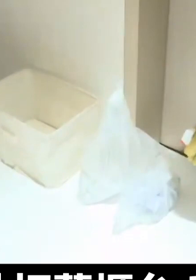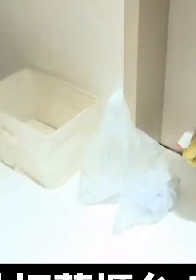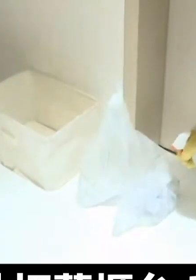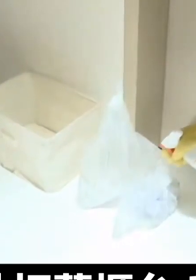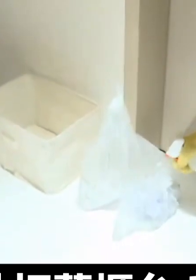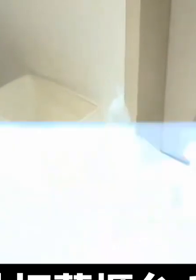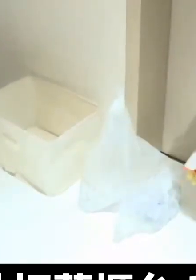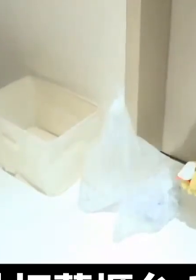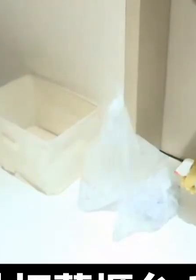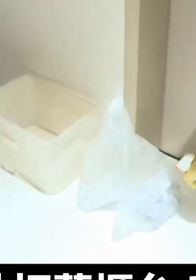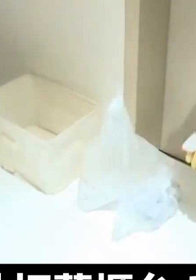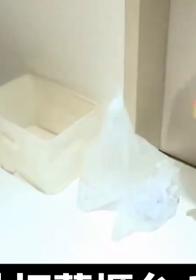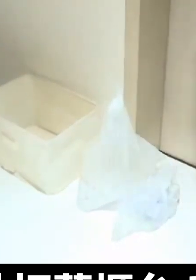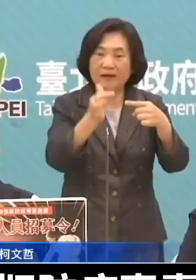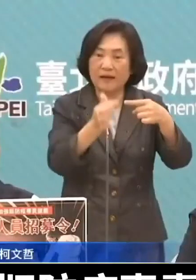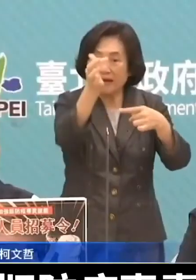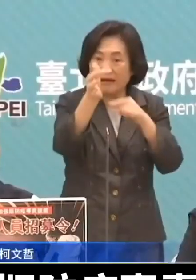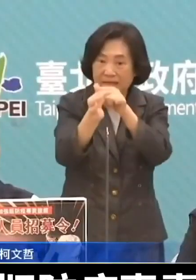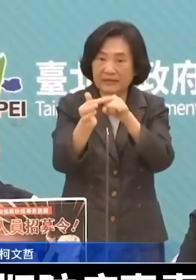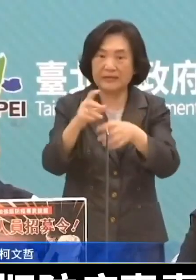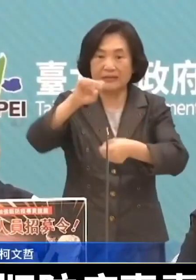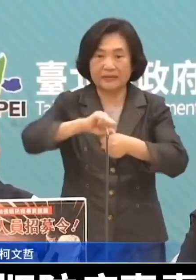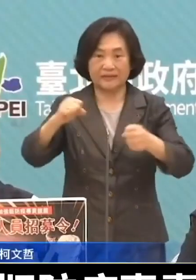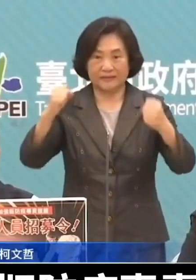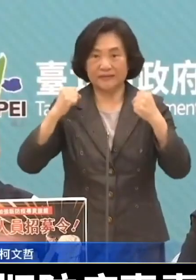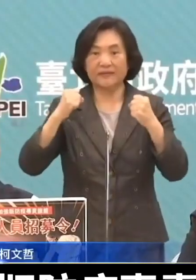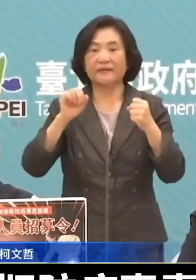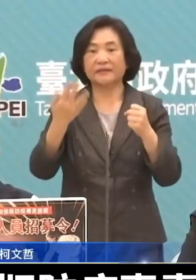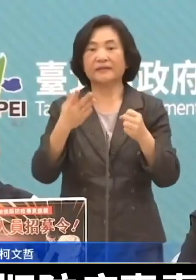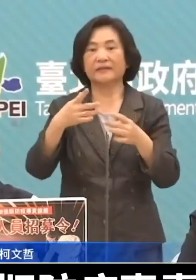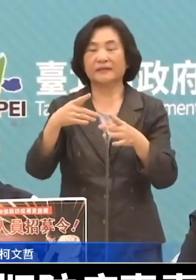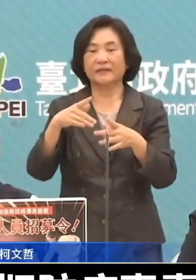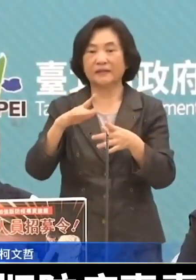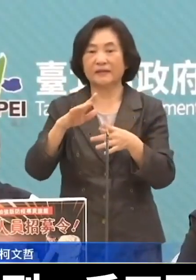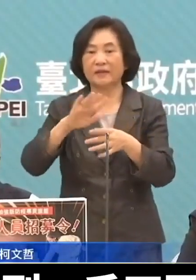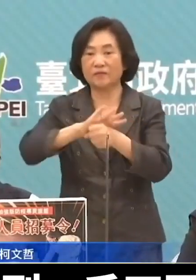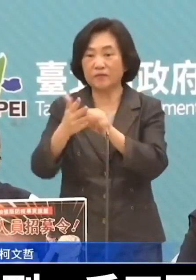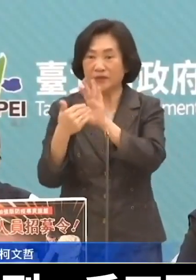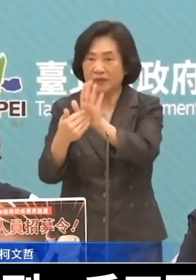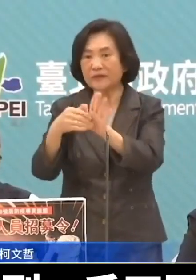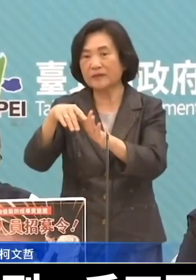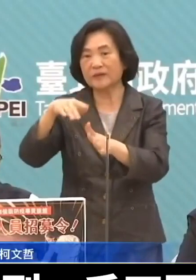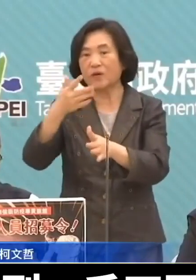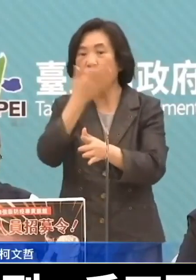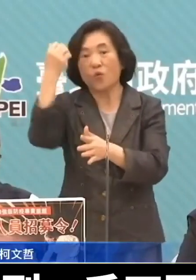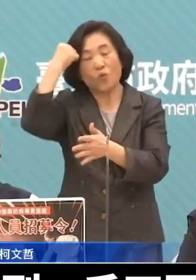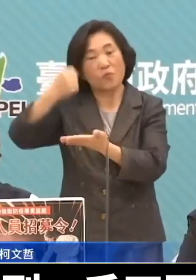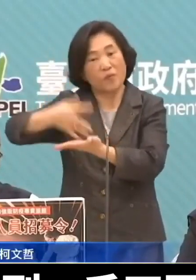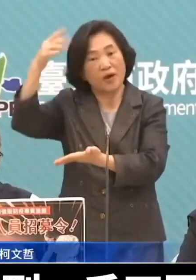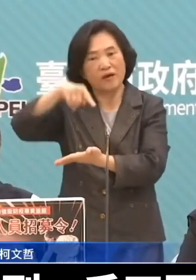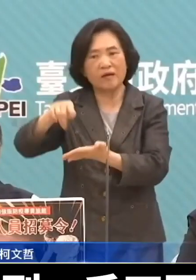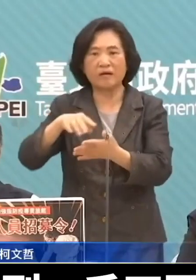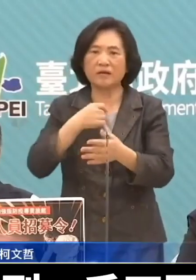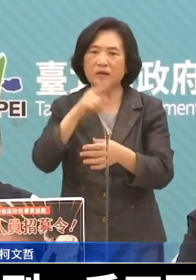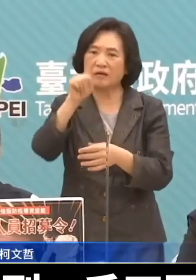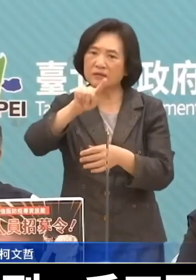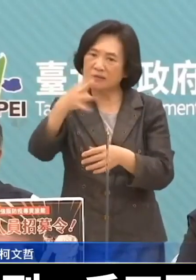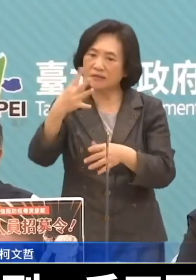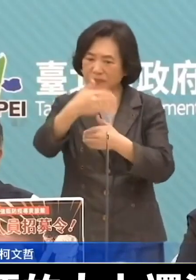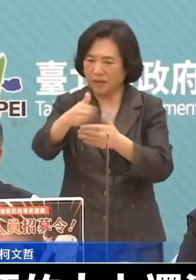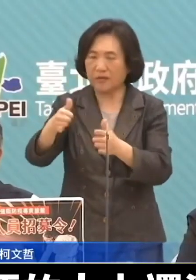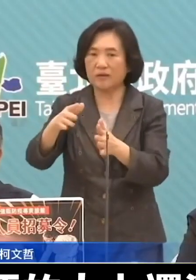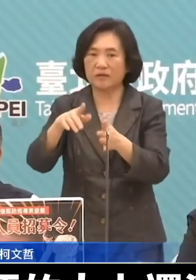对外招募柜台防务人员。 加强版防疫专责旅馆大概要到1400床左